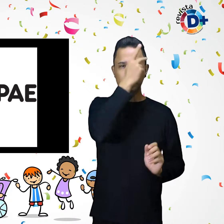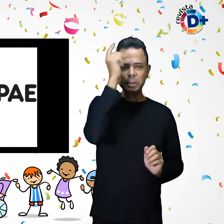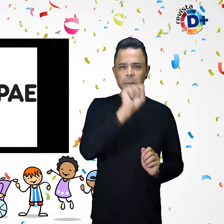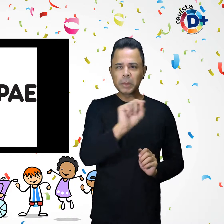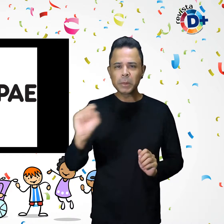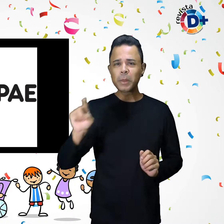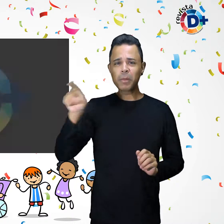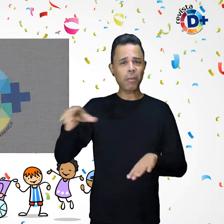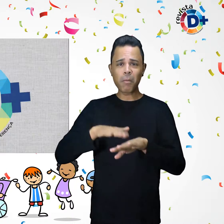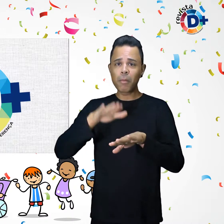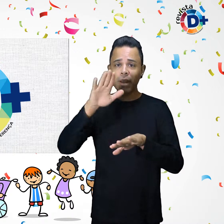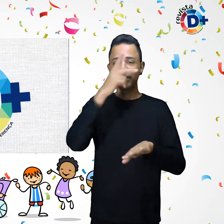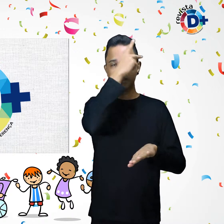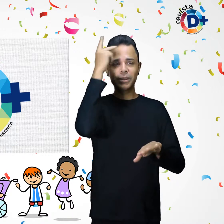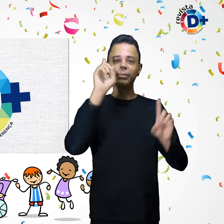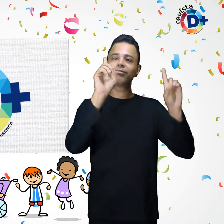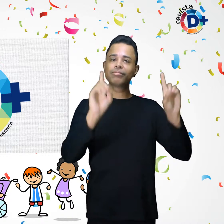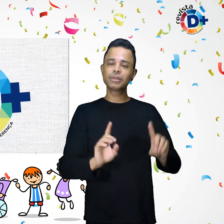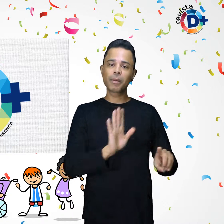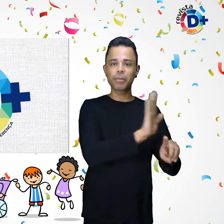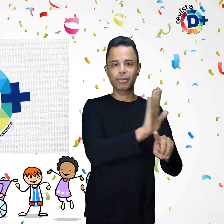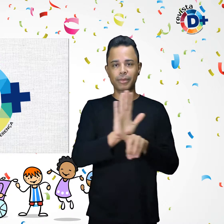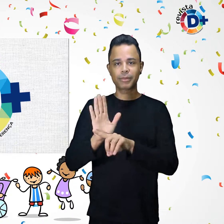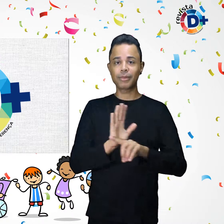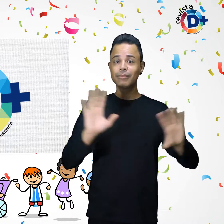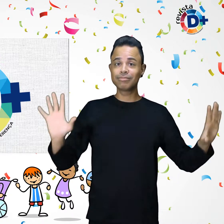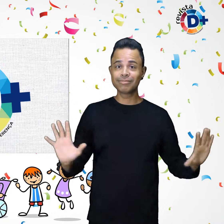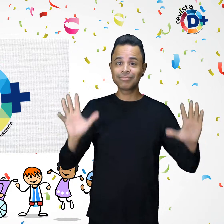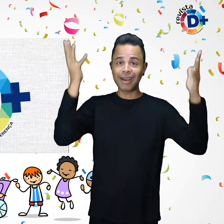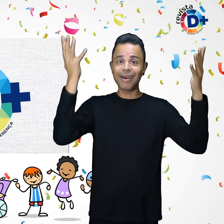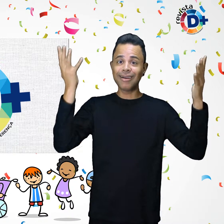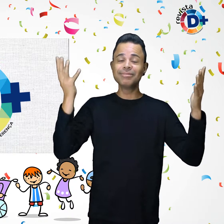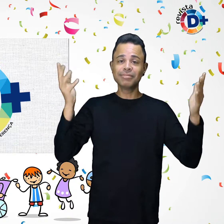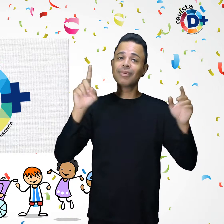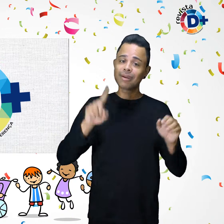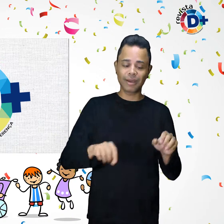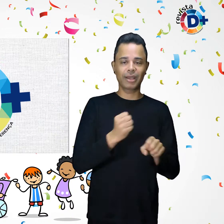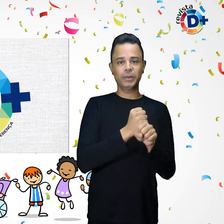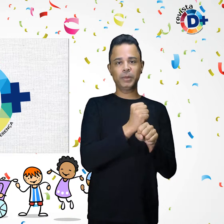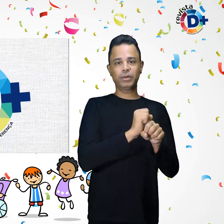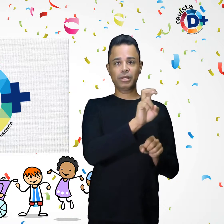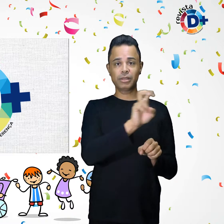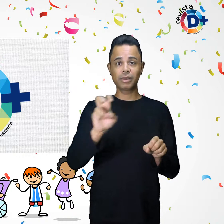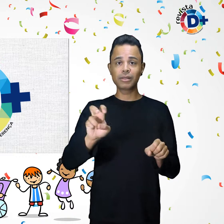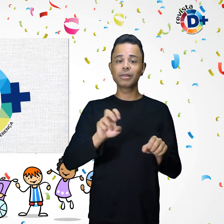com deficiência e, em comemoração aos seus 55 anos, lançou a campanha